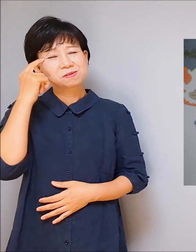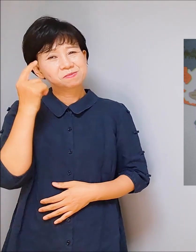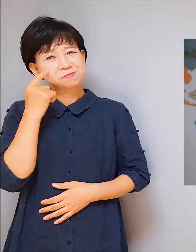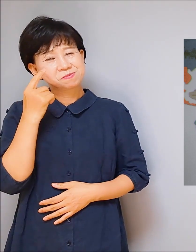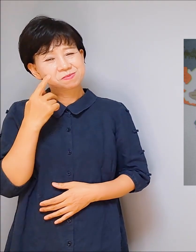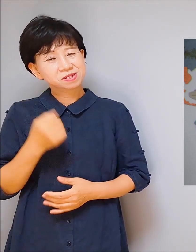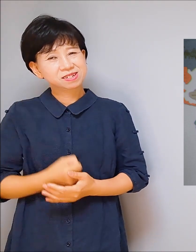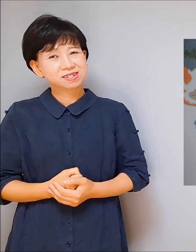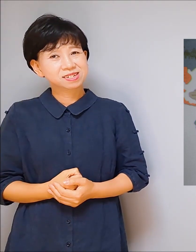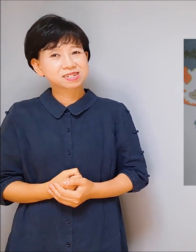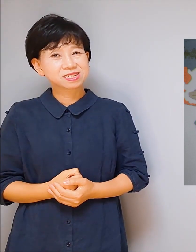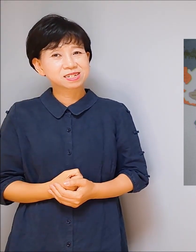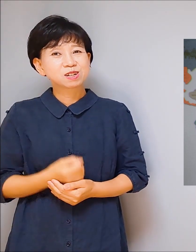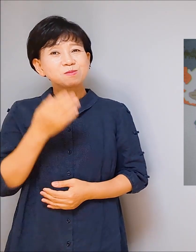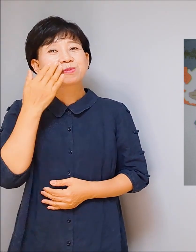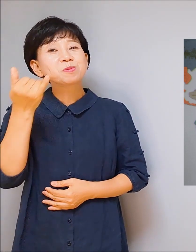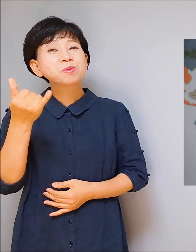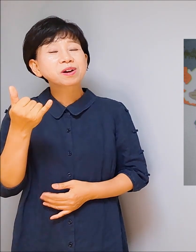결국 자녀들에게